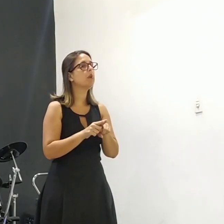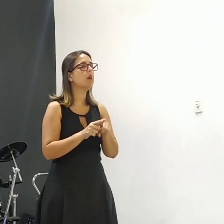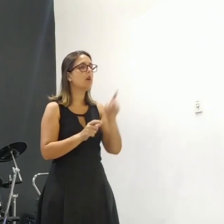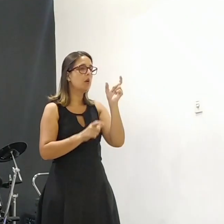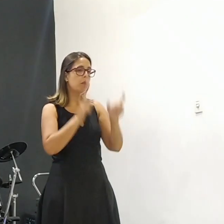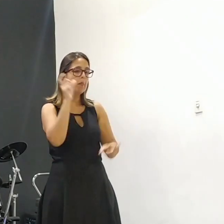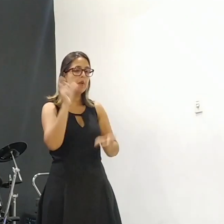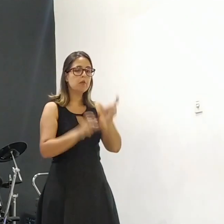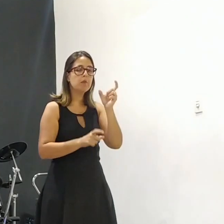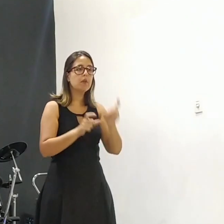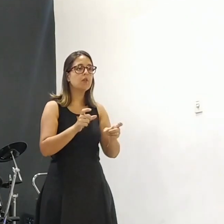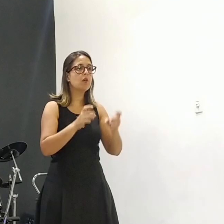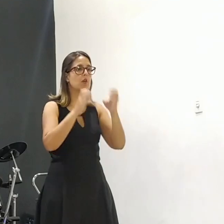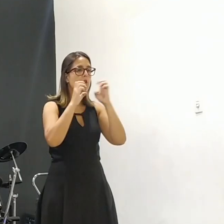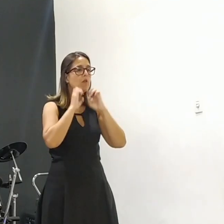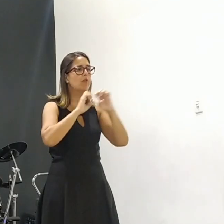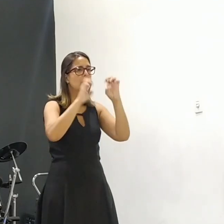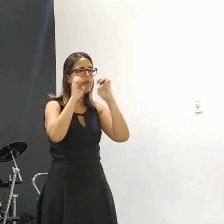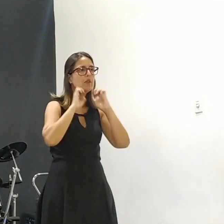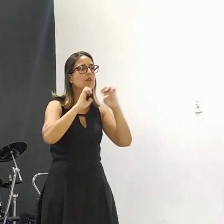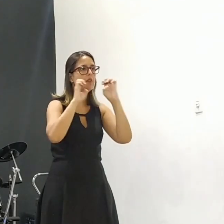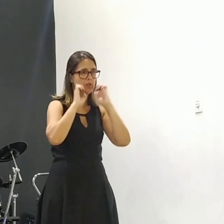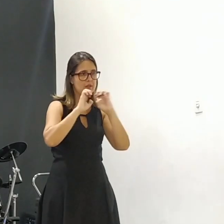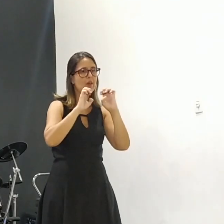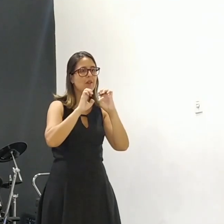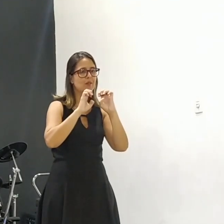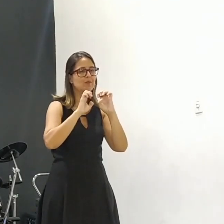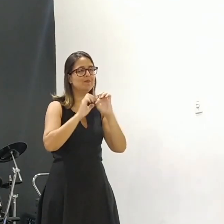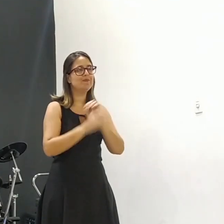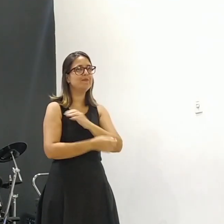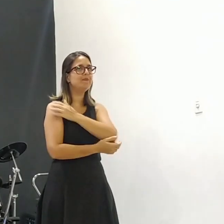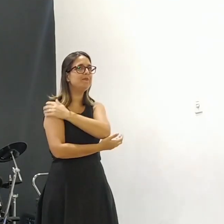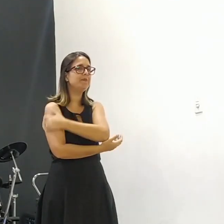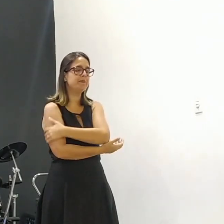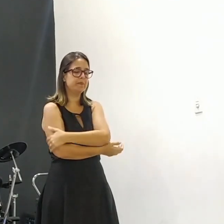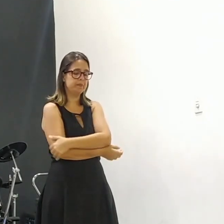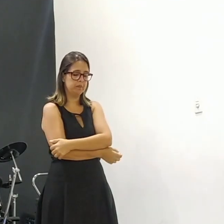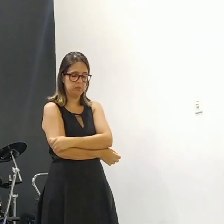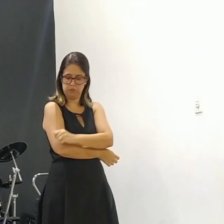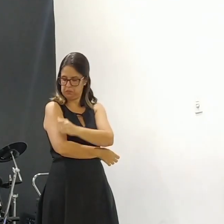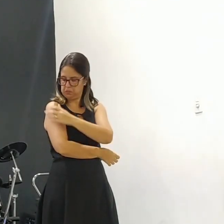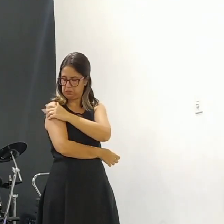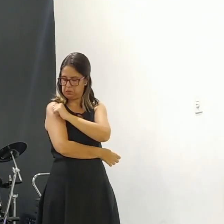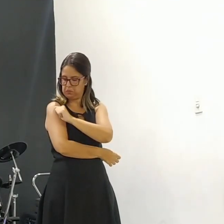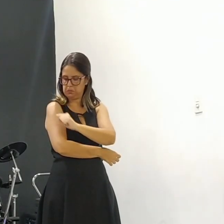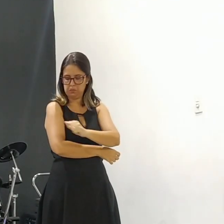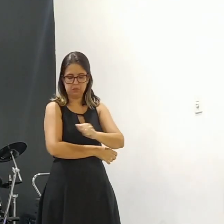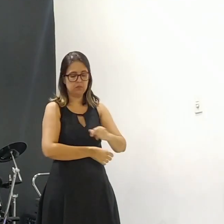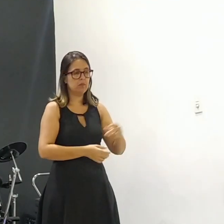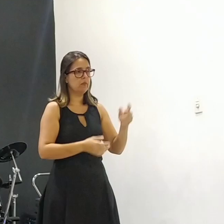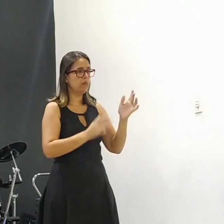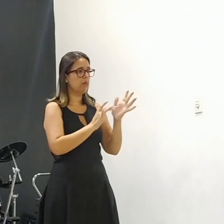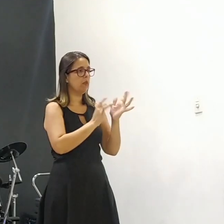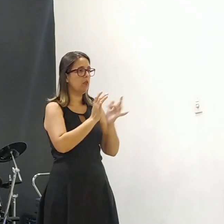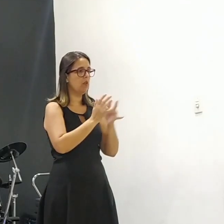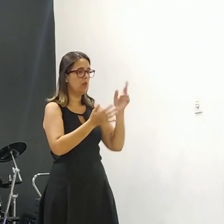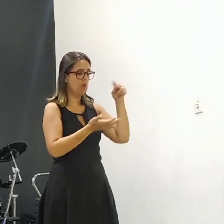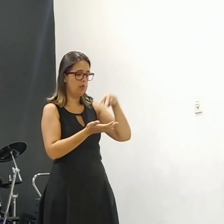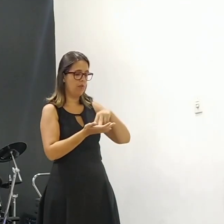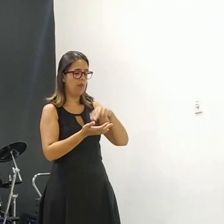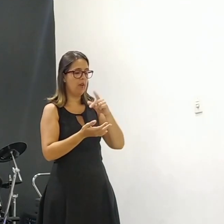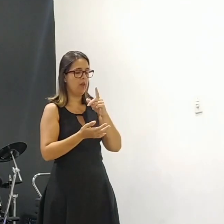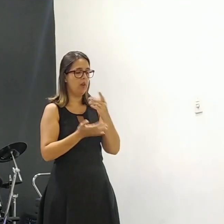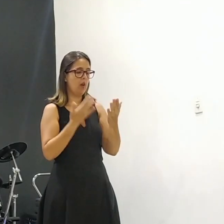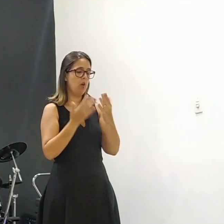você for, usado para levar esse rio. Aleluia. Então Jesus ele vem, Jesus é esse rio